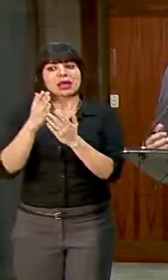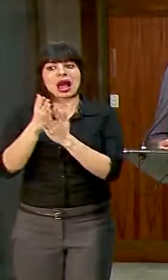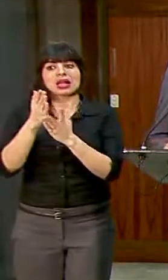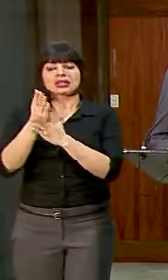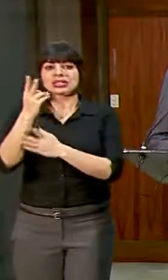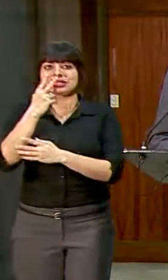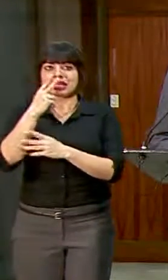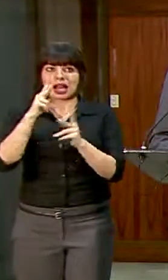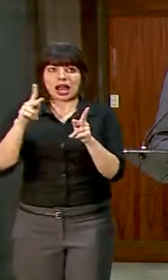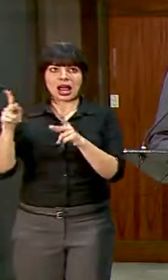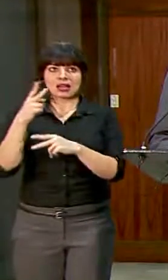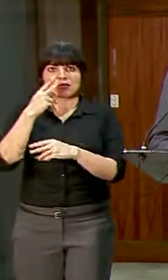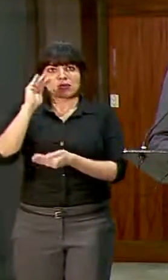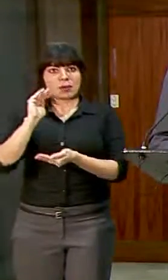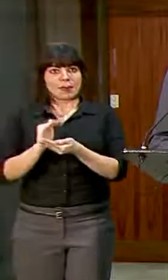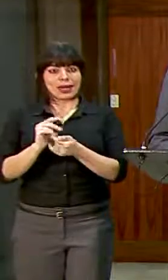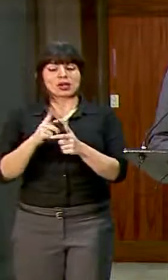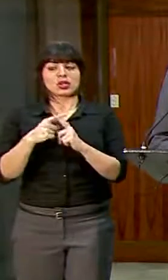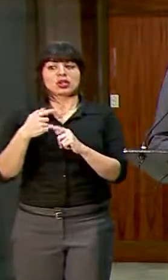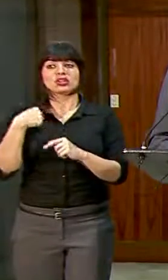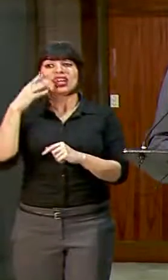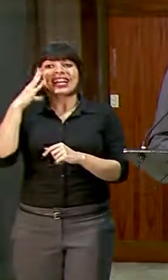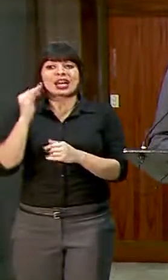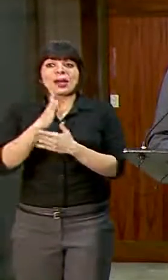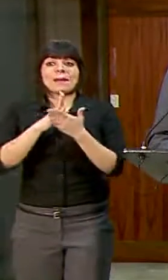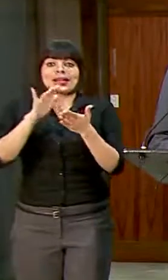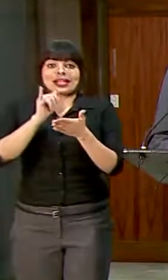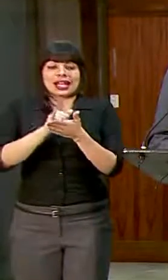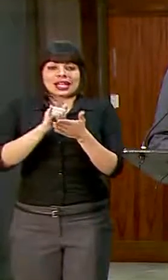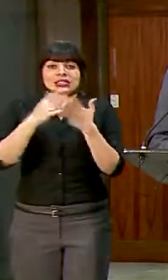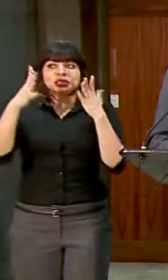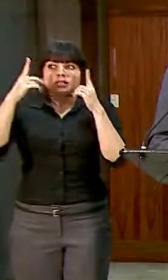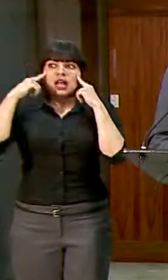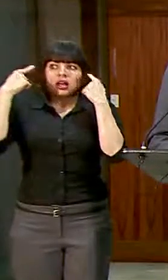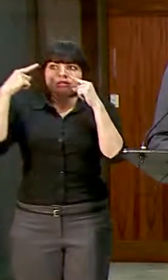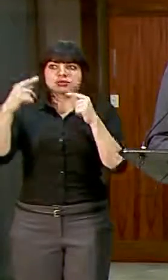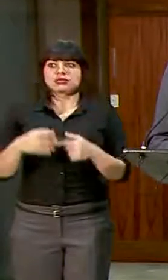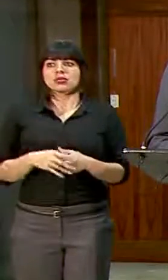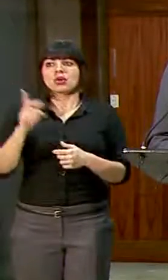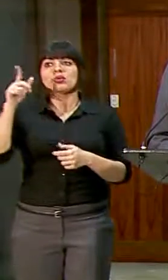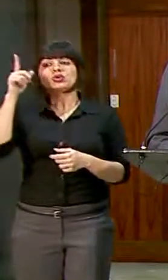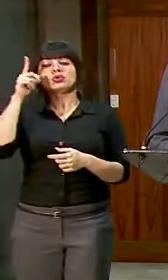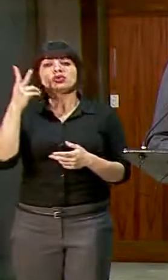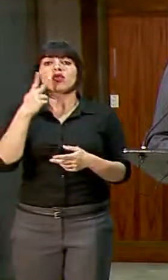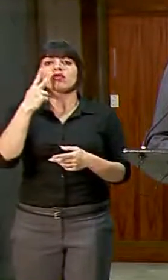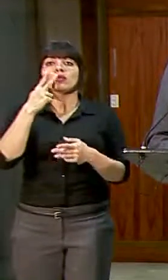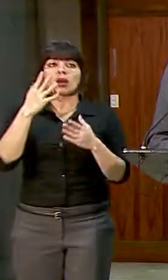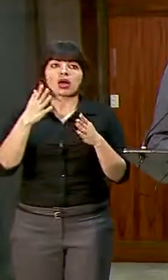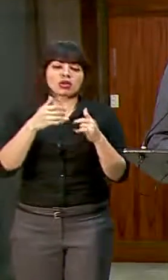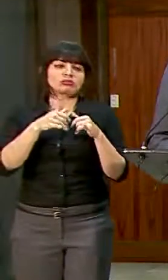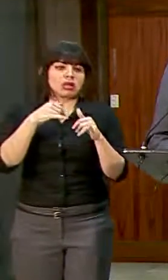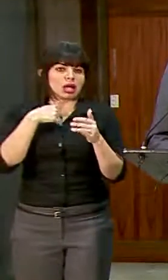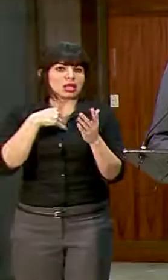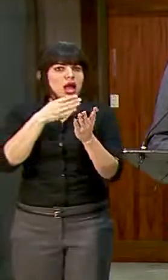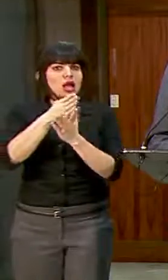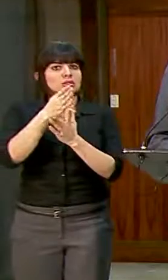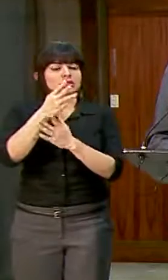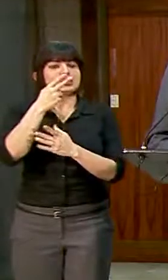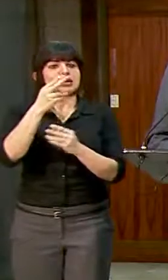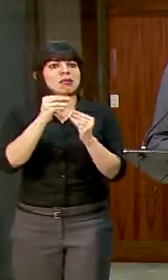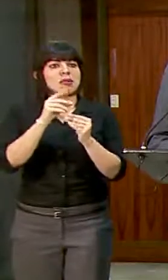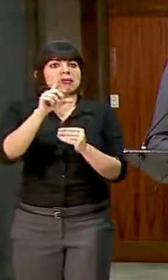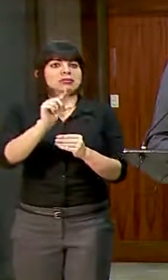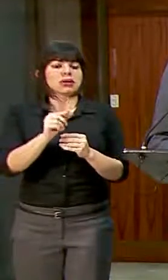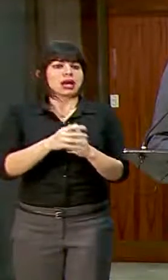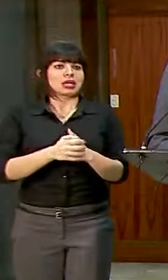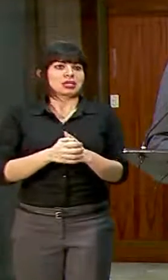de cigarrillos a la gente. Y creo que parte de eso se ha logrado. Ahora, por supuesto que los fumadores van a tener acceso a cigarrillos más